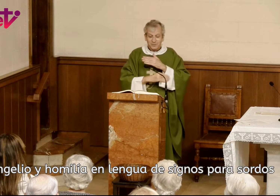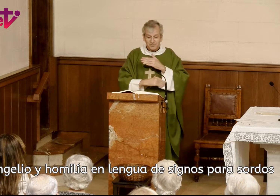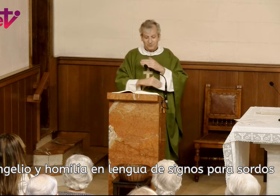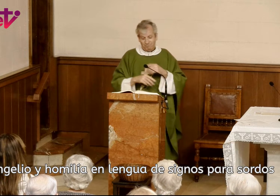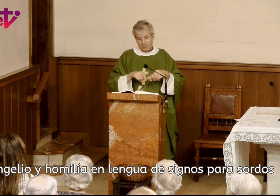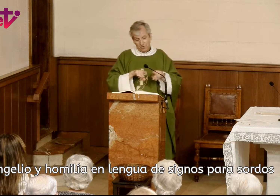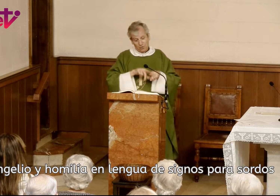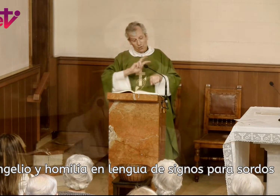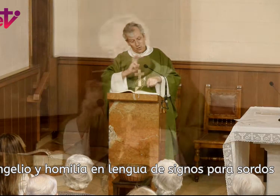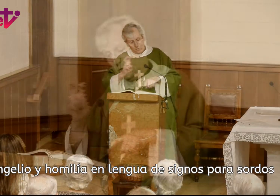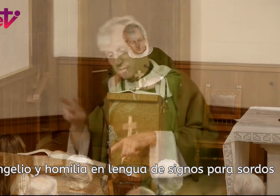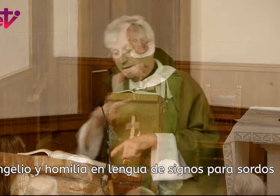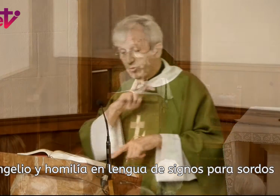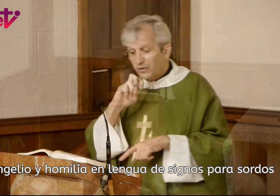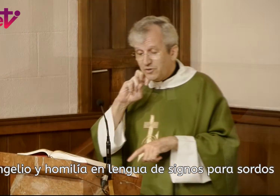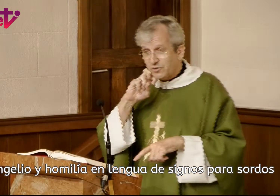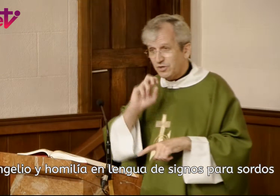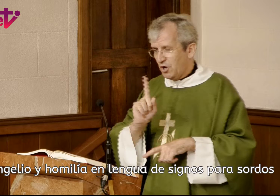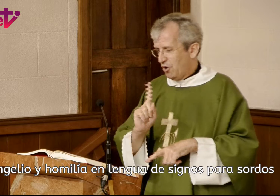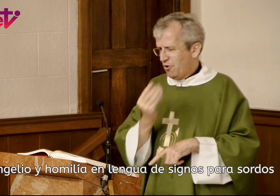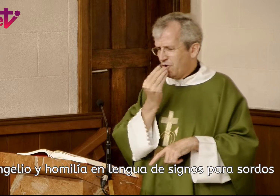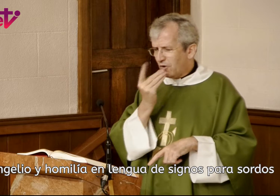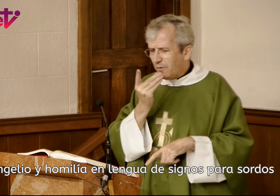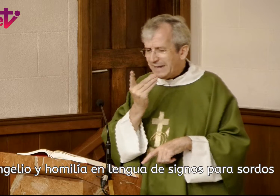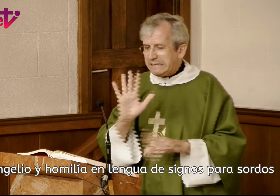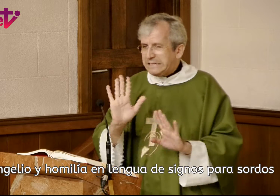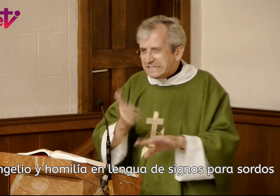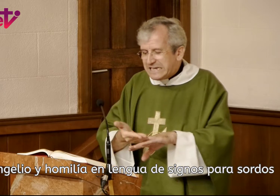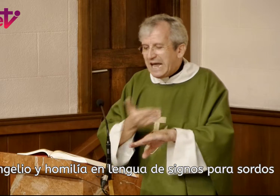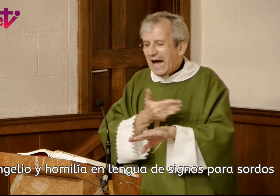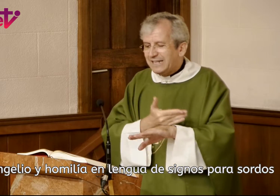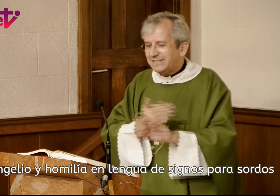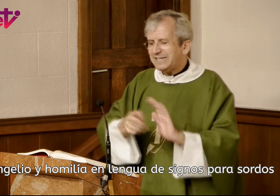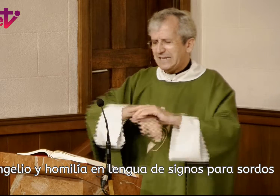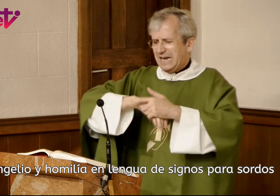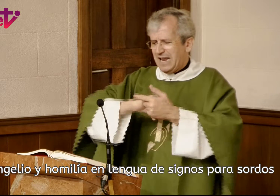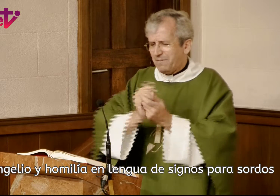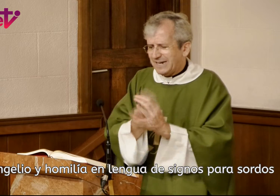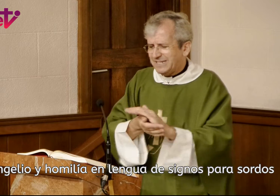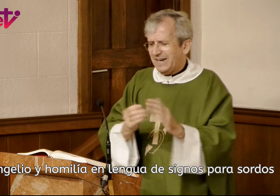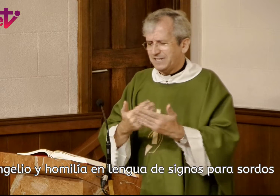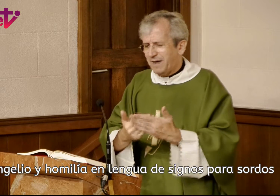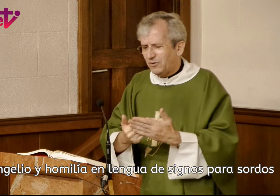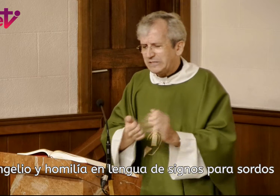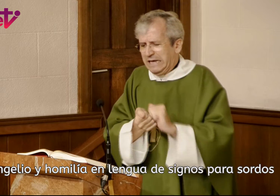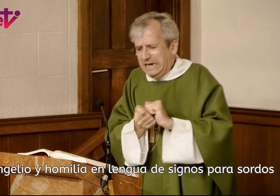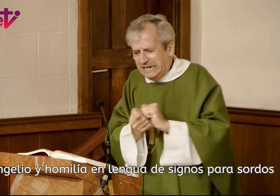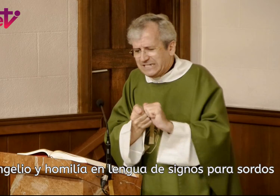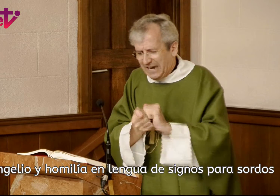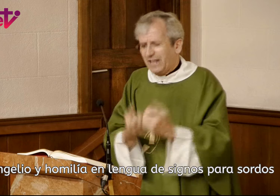fariseos, como los demás judíos, no comen sin antes lavarse las manos,